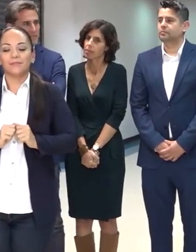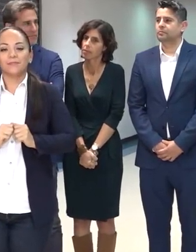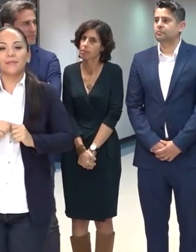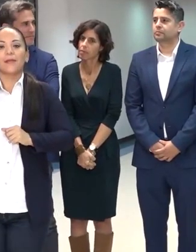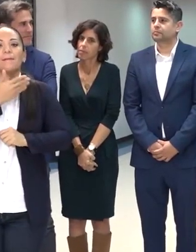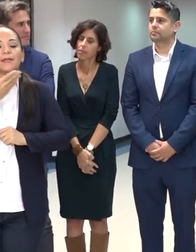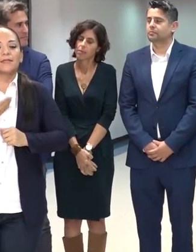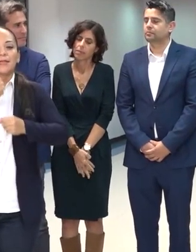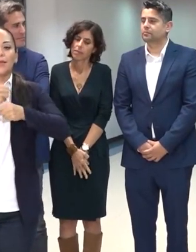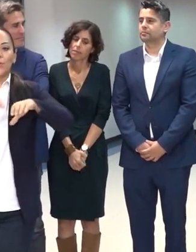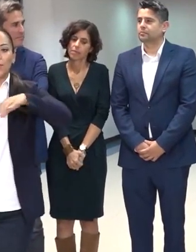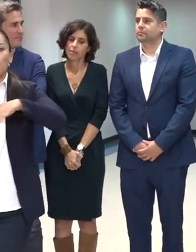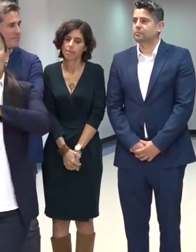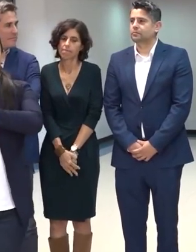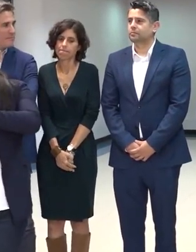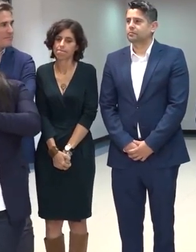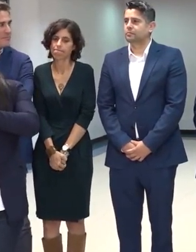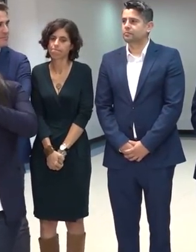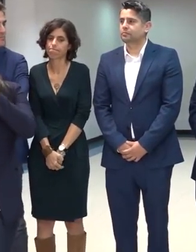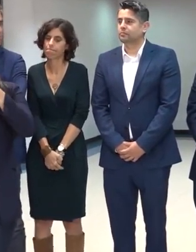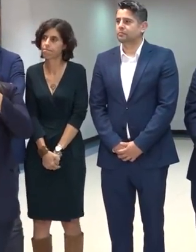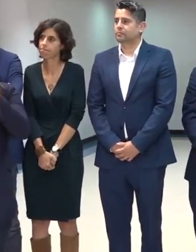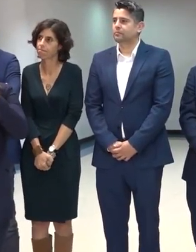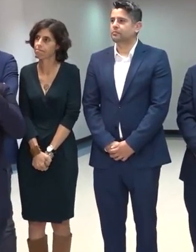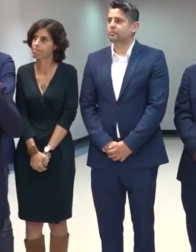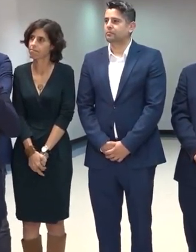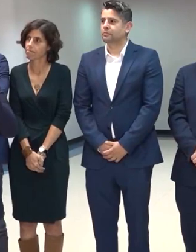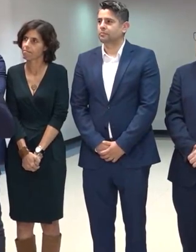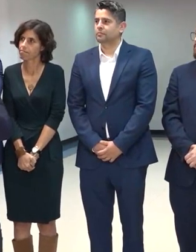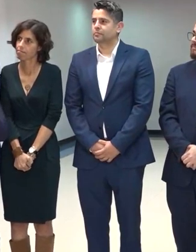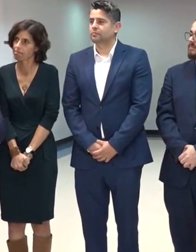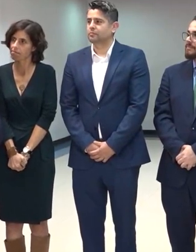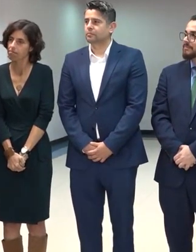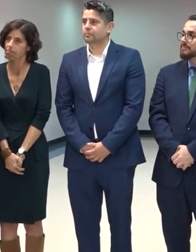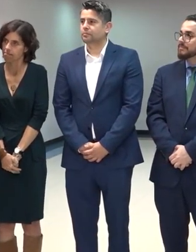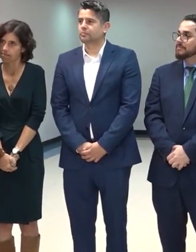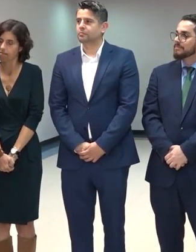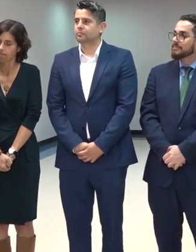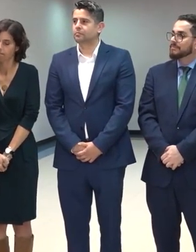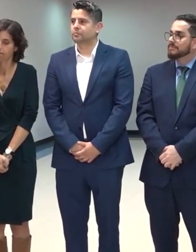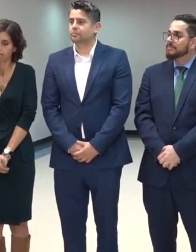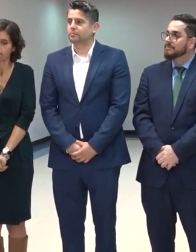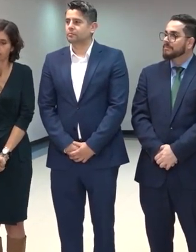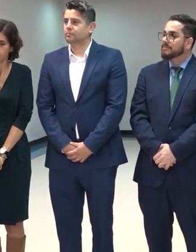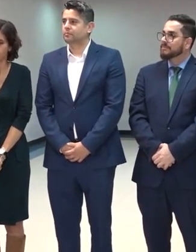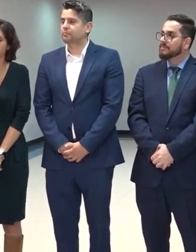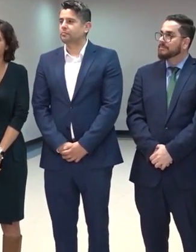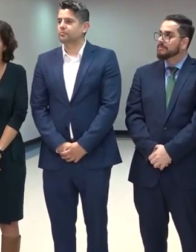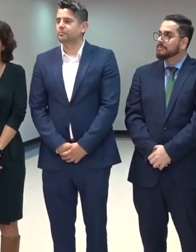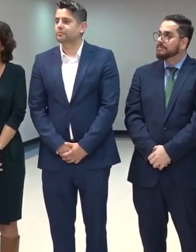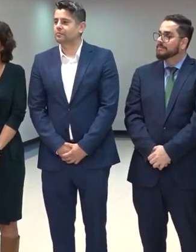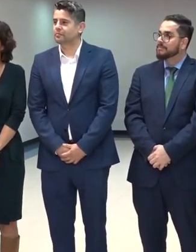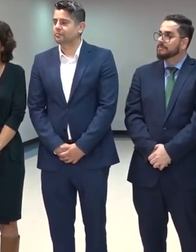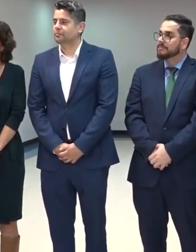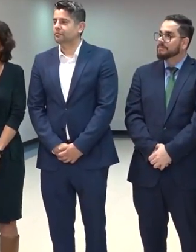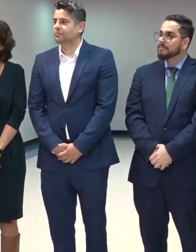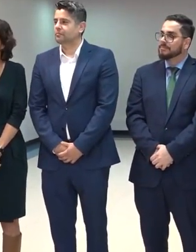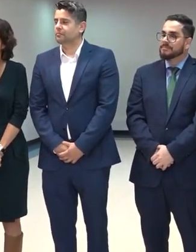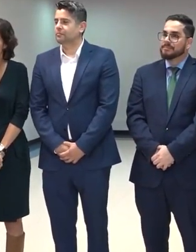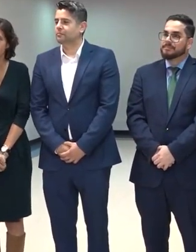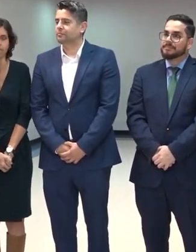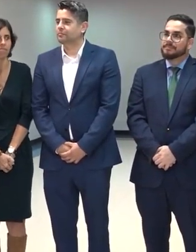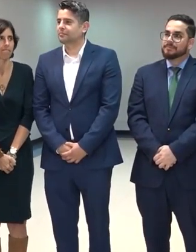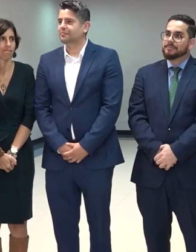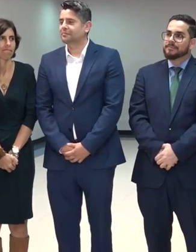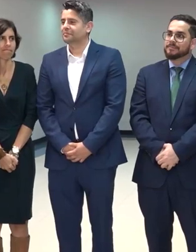El presidente ejecutivo del INAH, funcionario y ministro de COMEX, la viceministra, ministro de